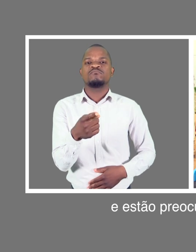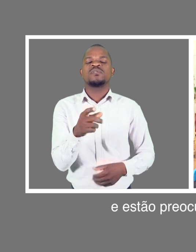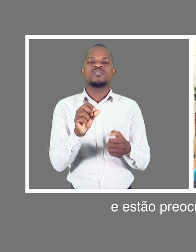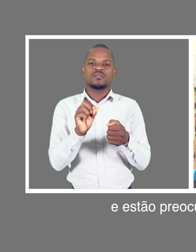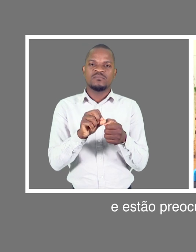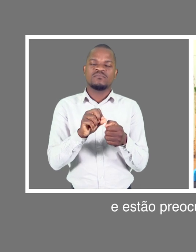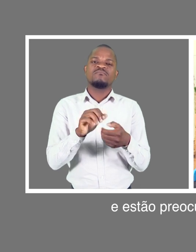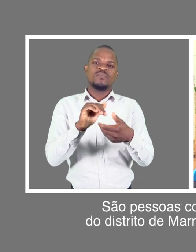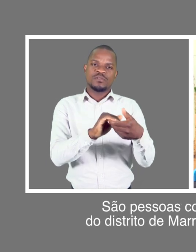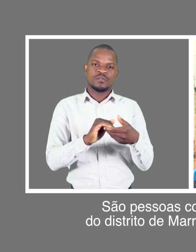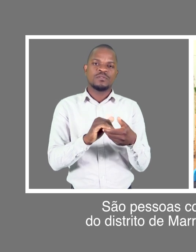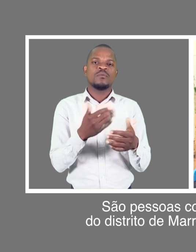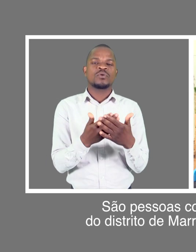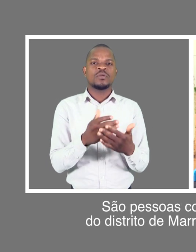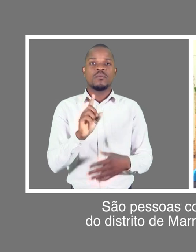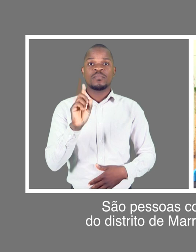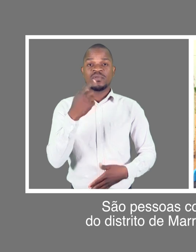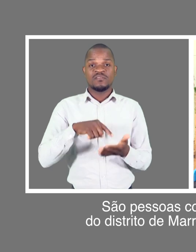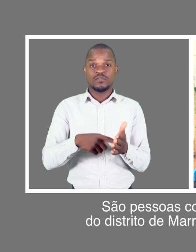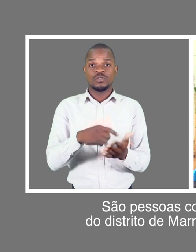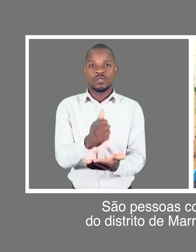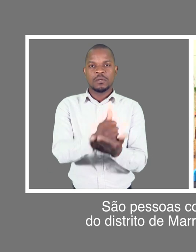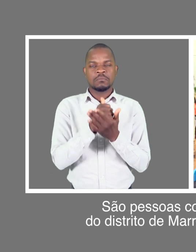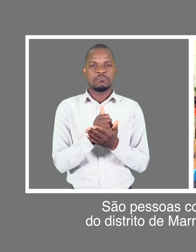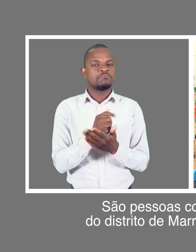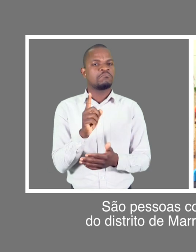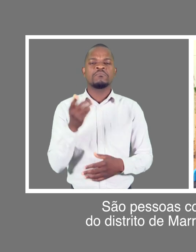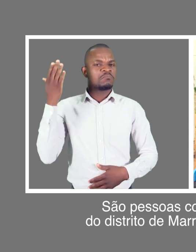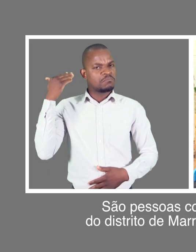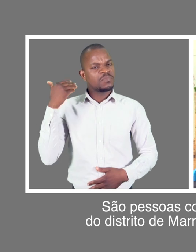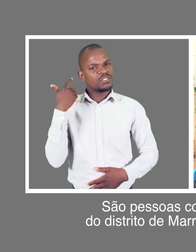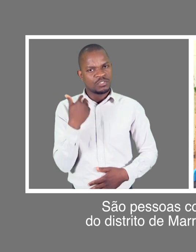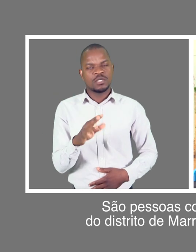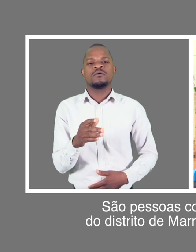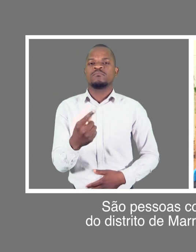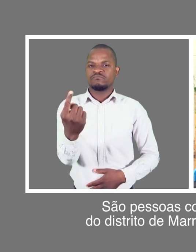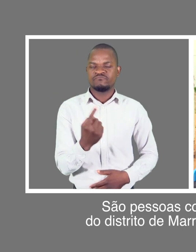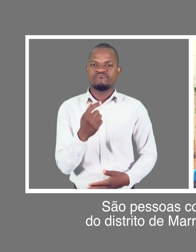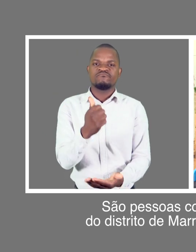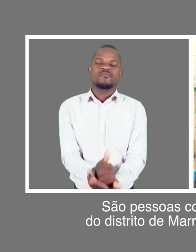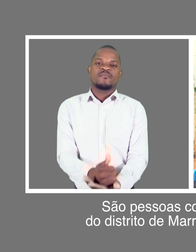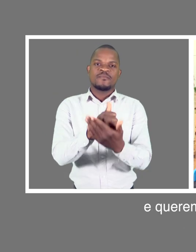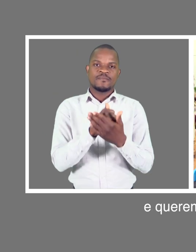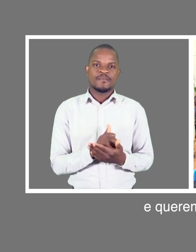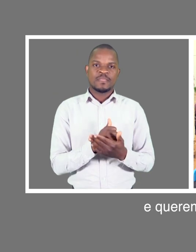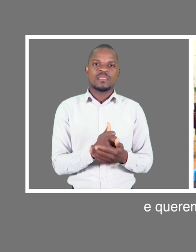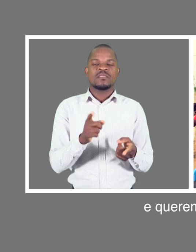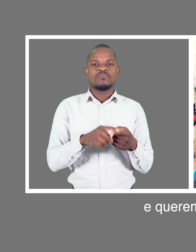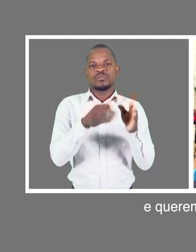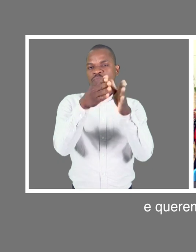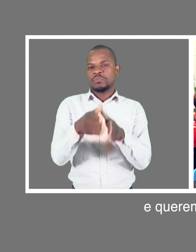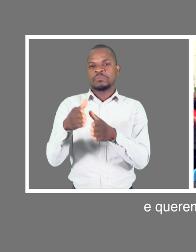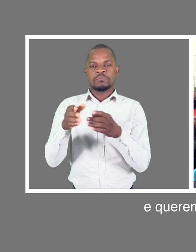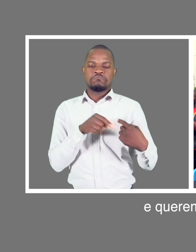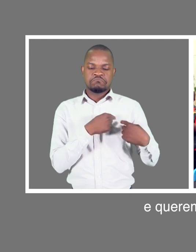e estão preocupados com a sociedade. E isto, são pessoas destas que nós, a nível do distrito de Marraquene, continuamos a elevar e cremos como